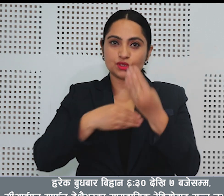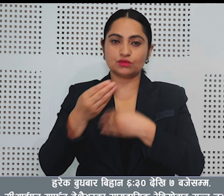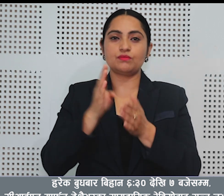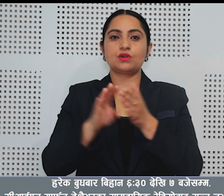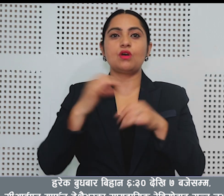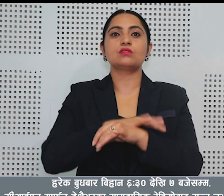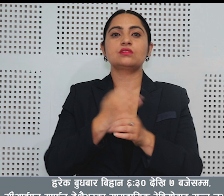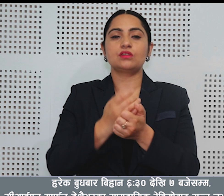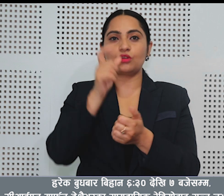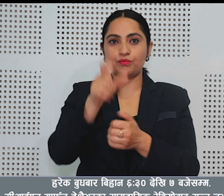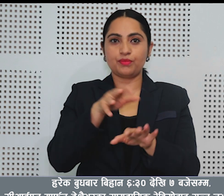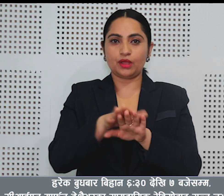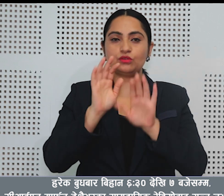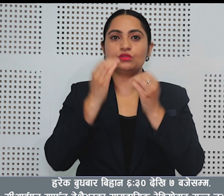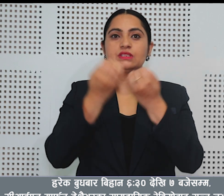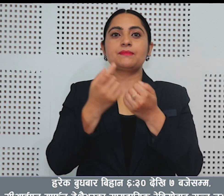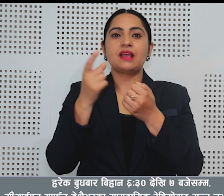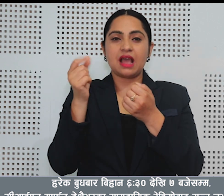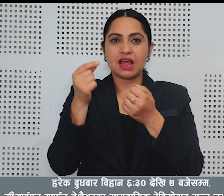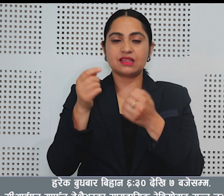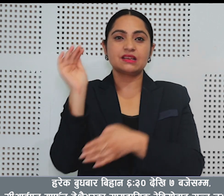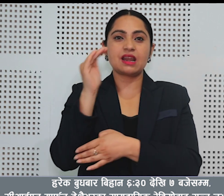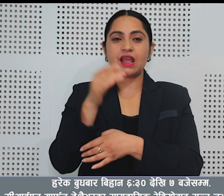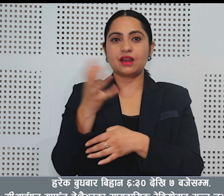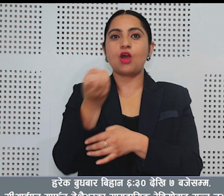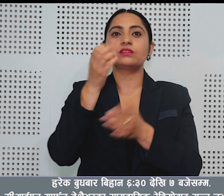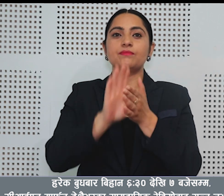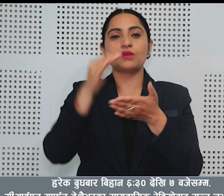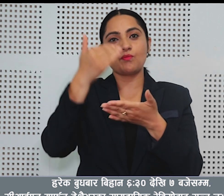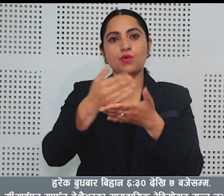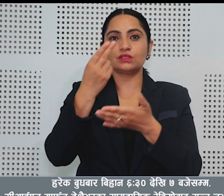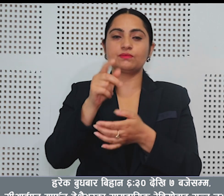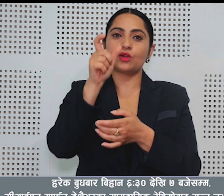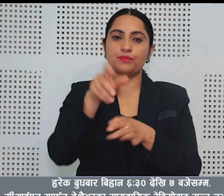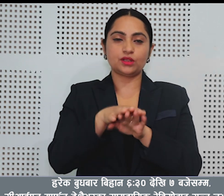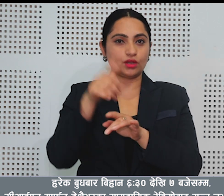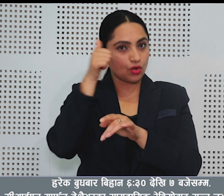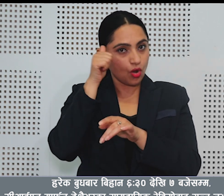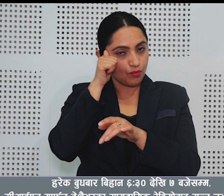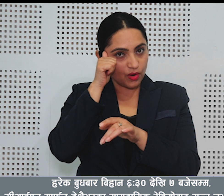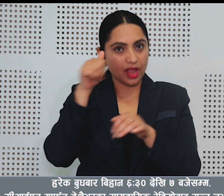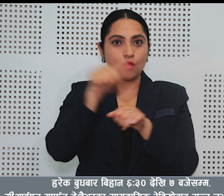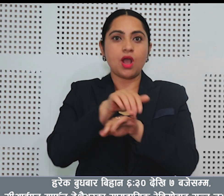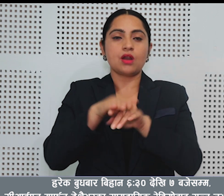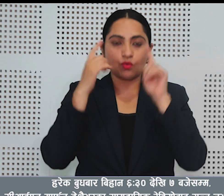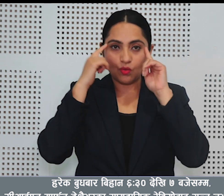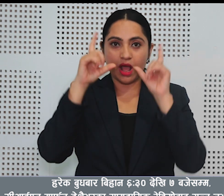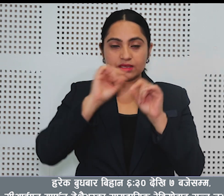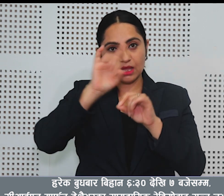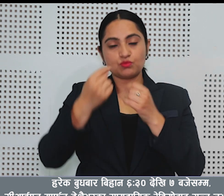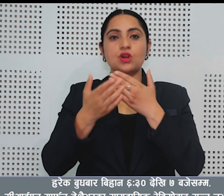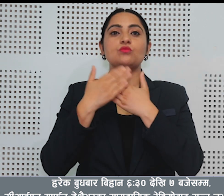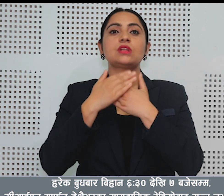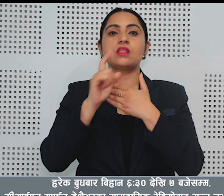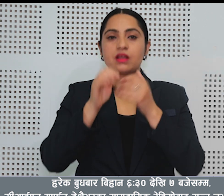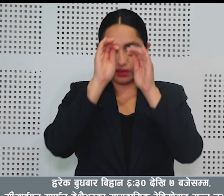भएका व्यक्तिहरू, सामाजिक, आर्थिक तथा नागरिक अधिकारबाट वञ्चित भएका व्यक्तिहरूको भोगाई, उनीहरूका अपेक्षा,